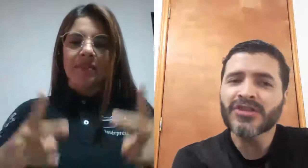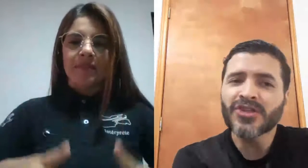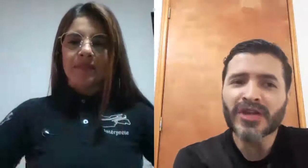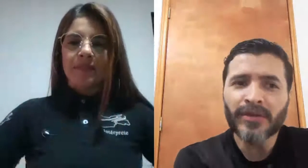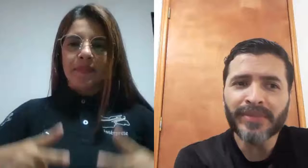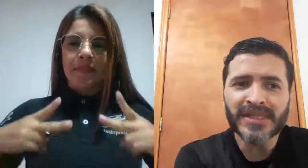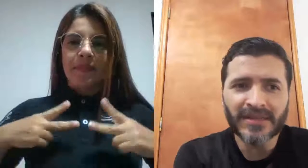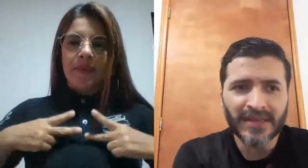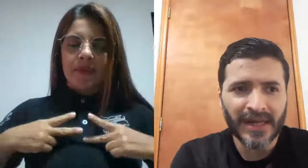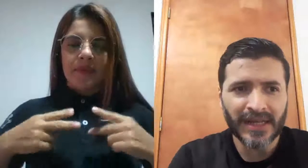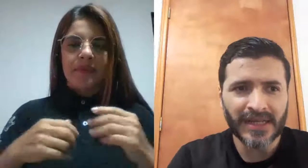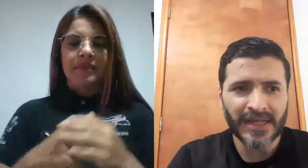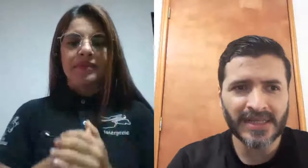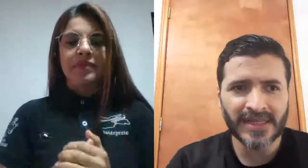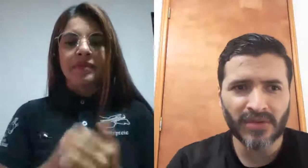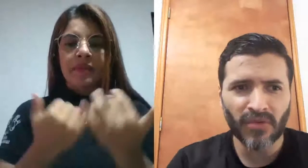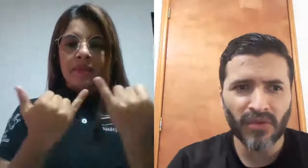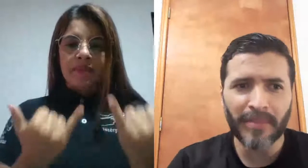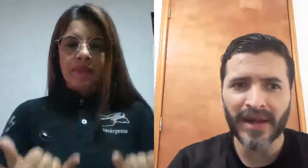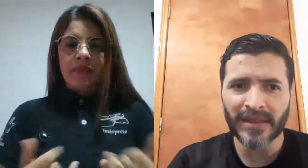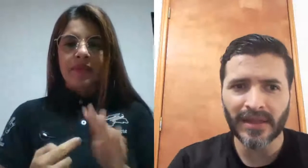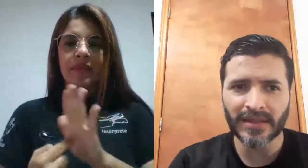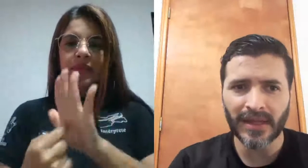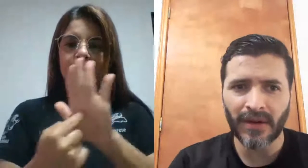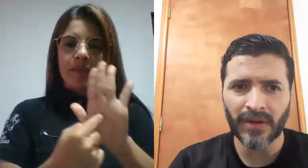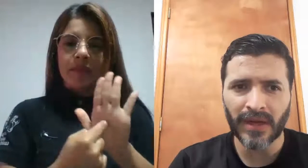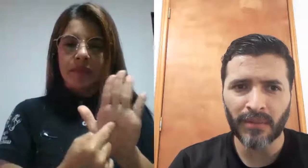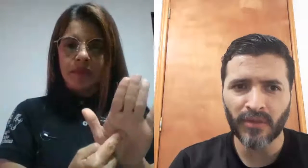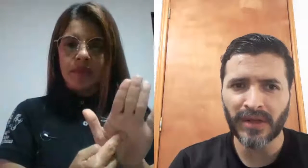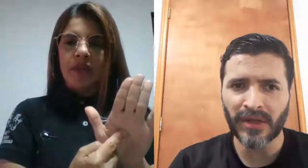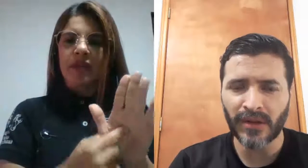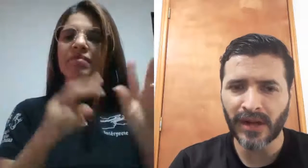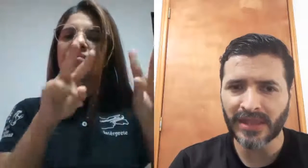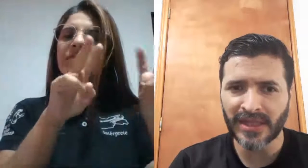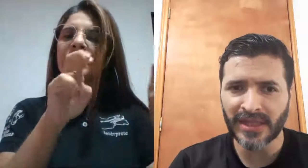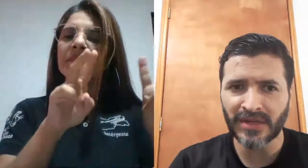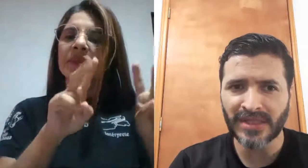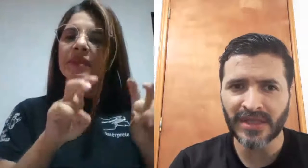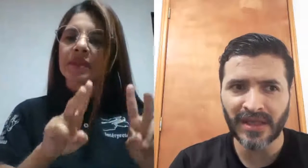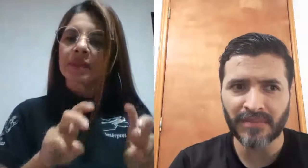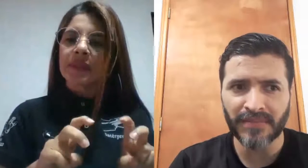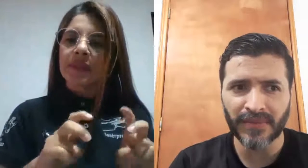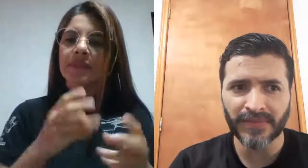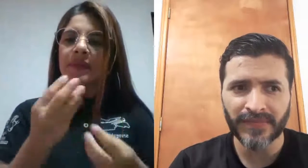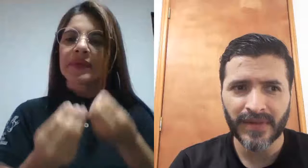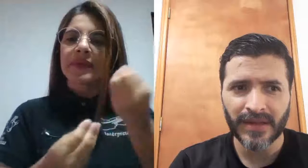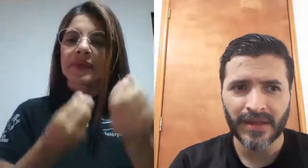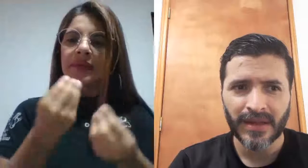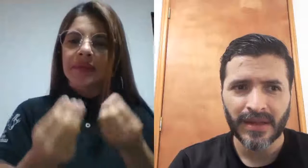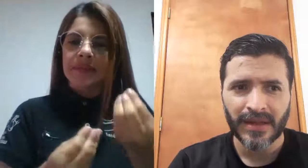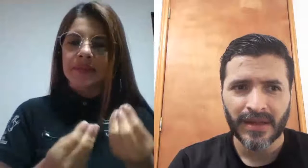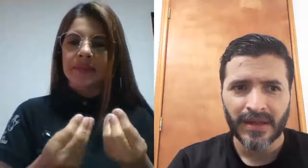A continuación, quiero presentarles una parte del trabajo que hemos venido realizando en este tiempo.